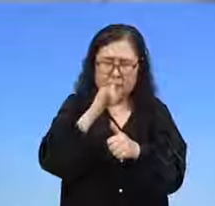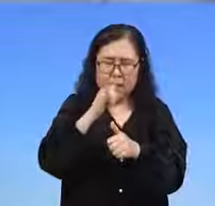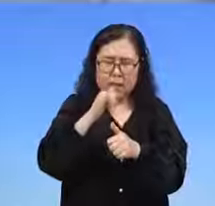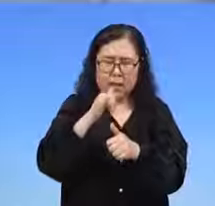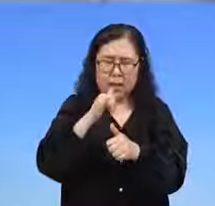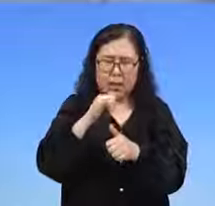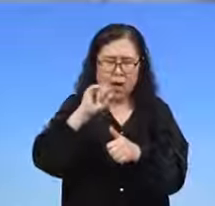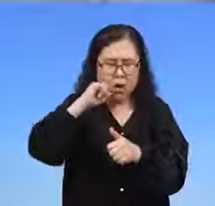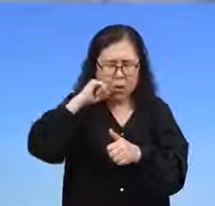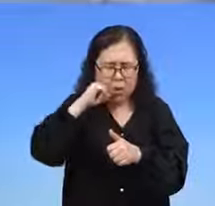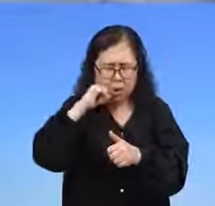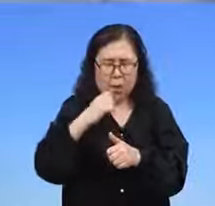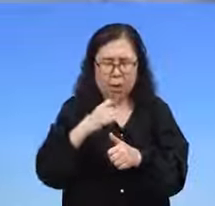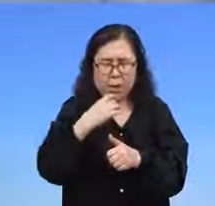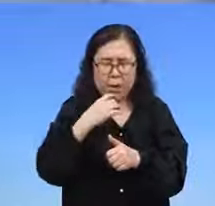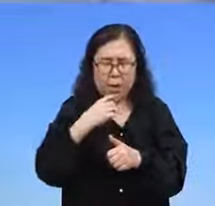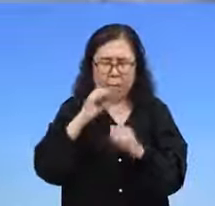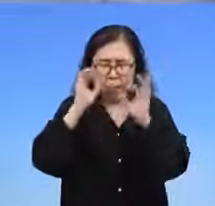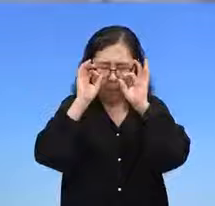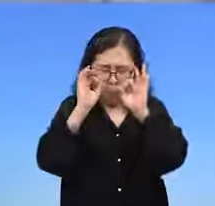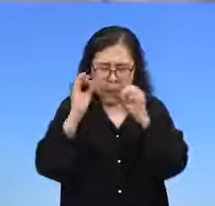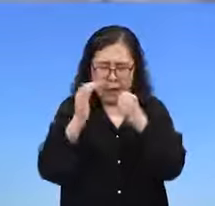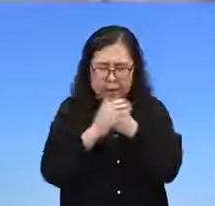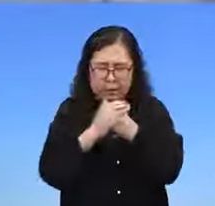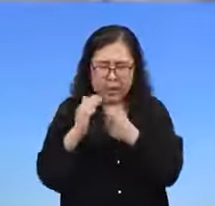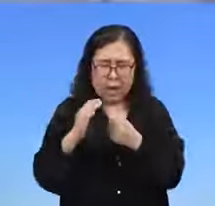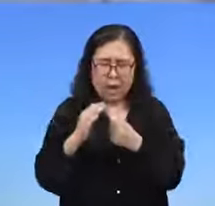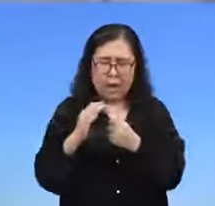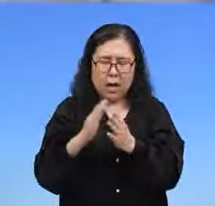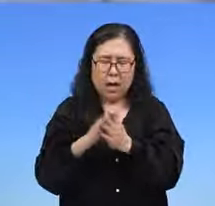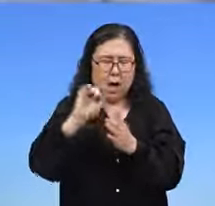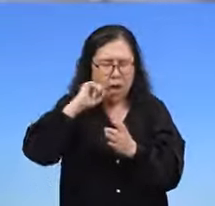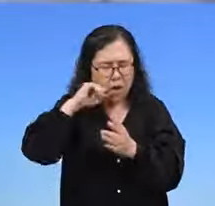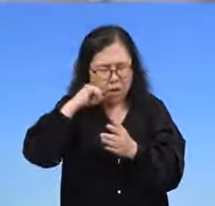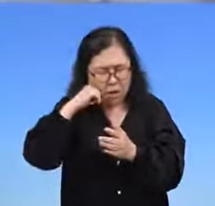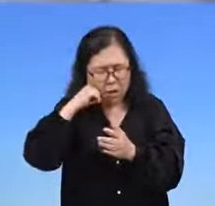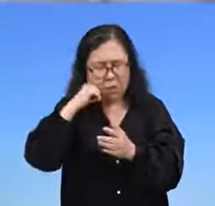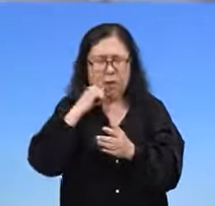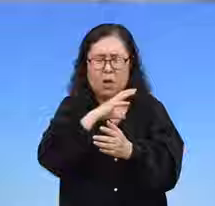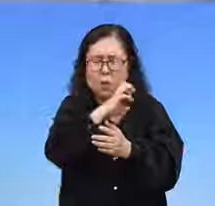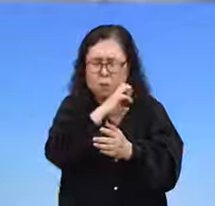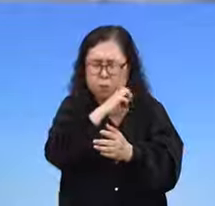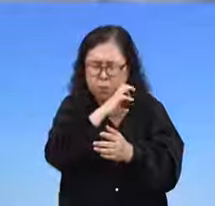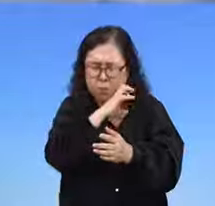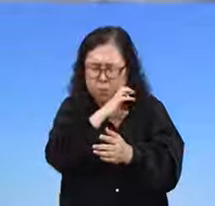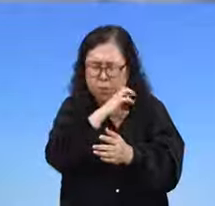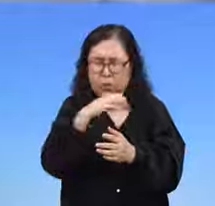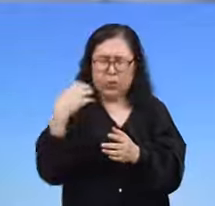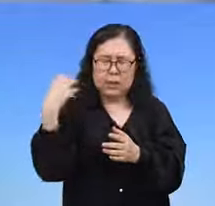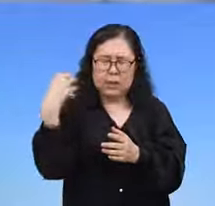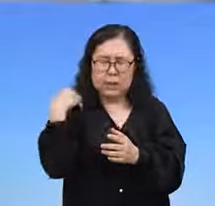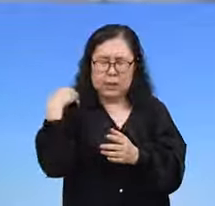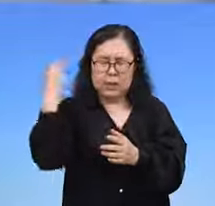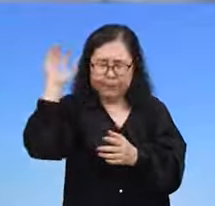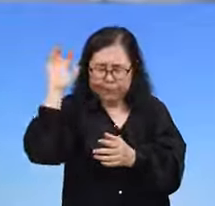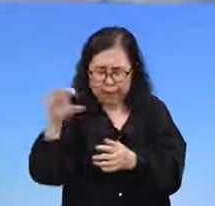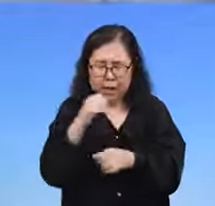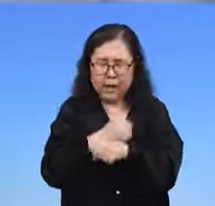때문에 밤을 새워 원망하고 불평하고 누군가에게 책임을 전가시키는 이